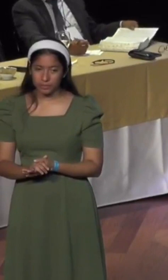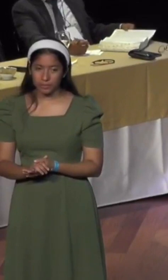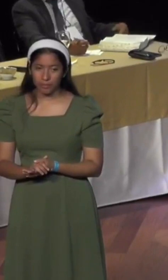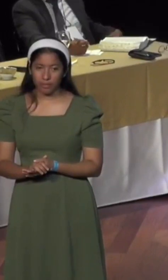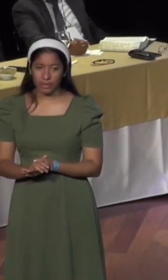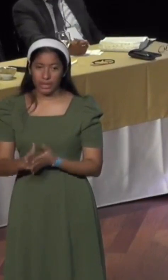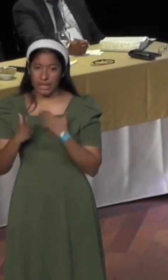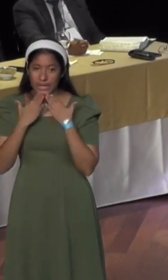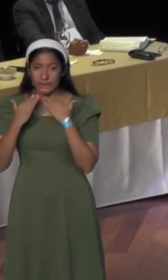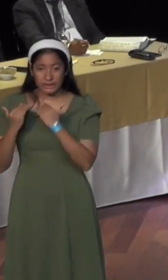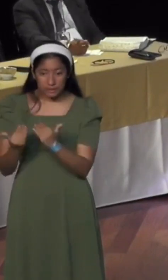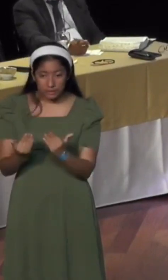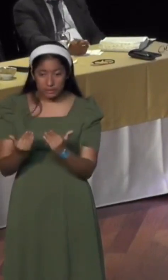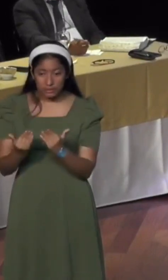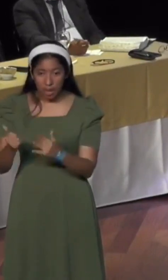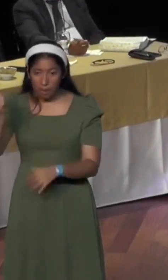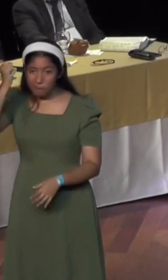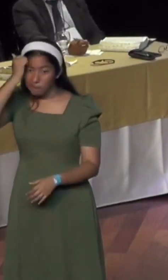gracias, profesor.